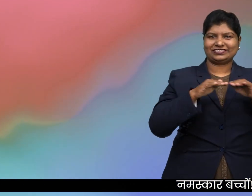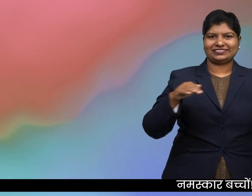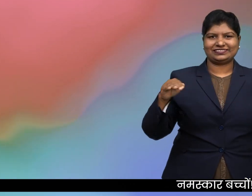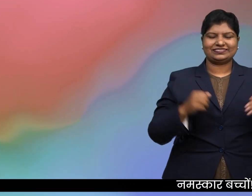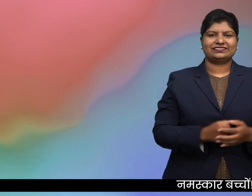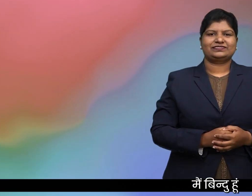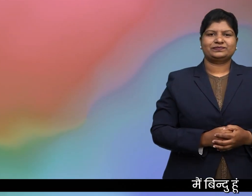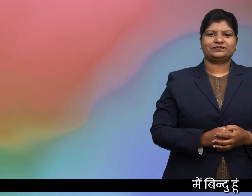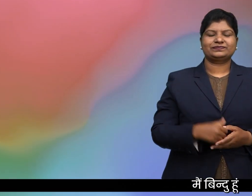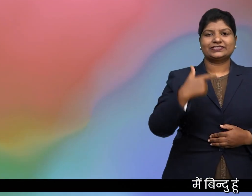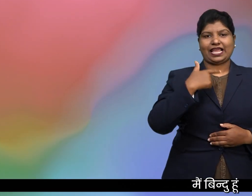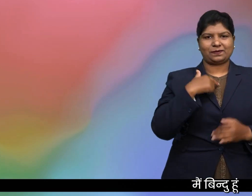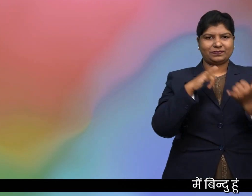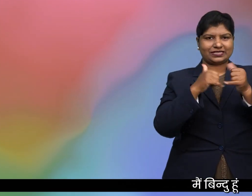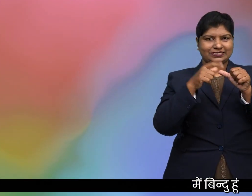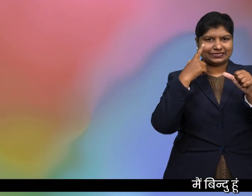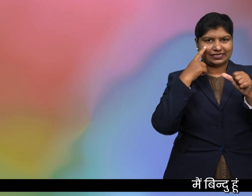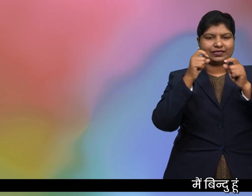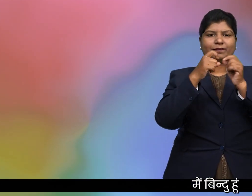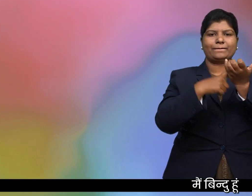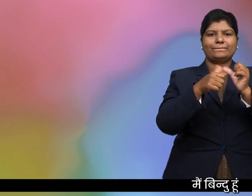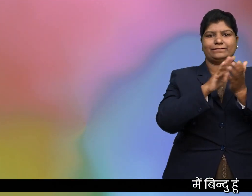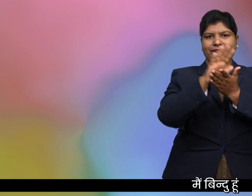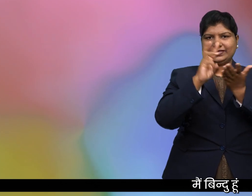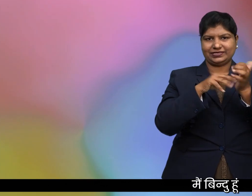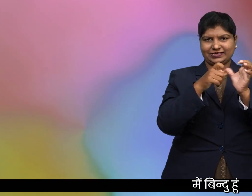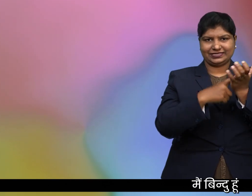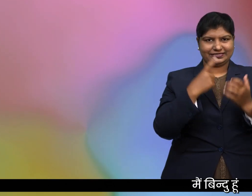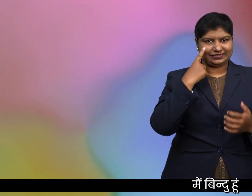नमस्कार बच्चों, मैं बिंदु हूँ